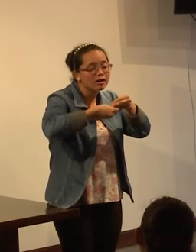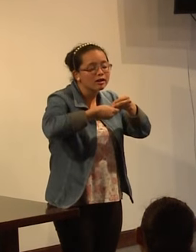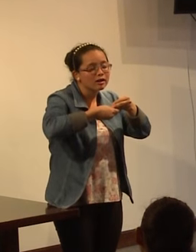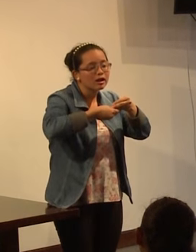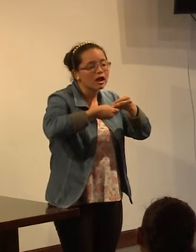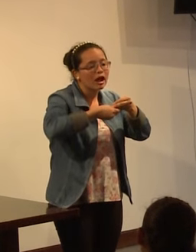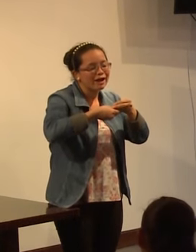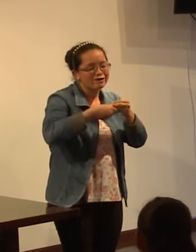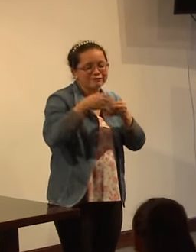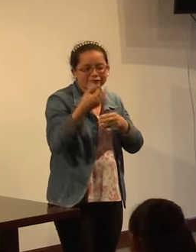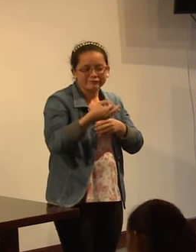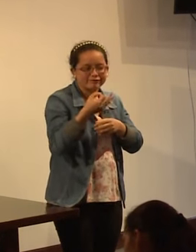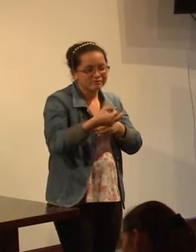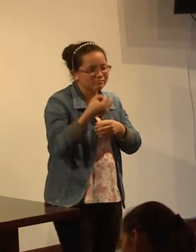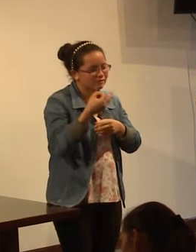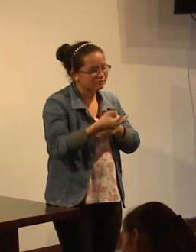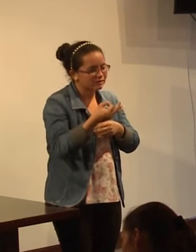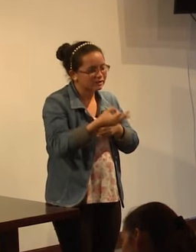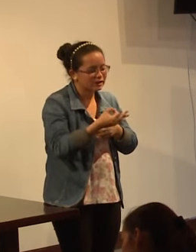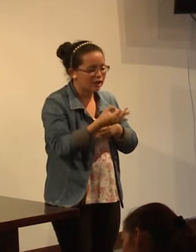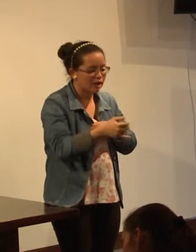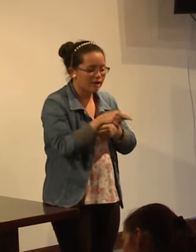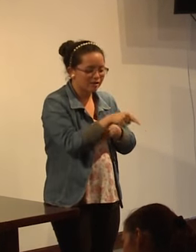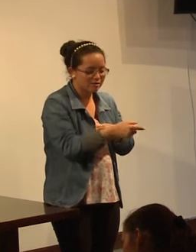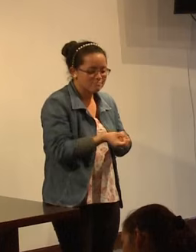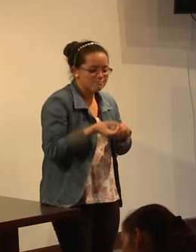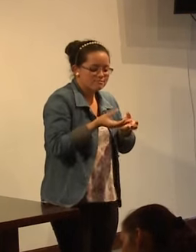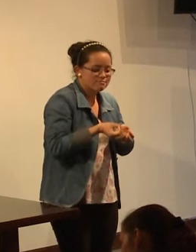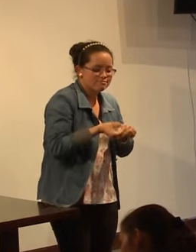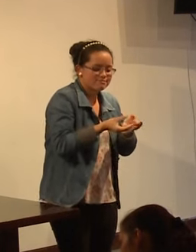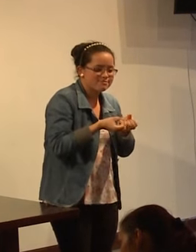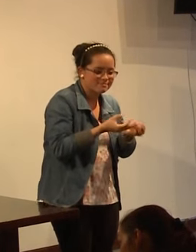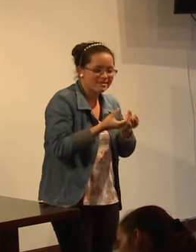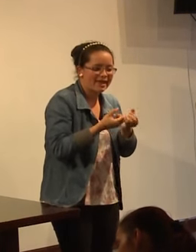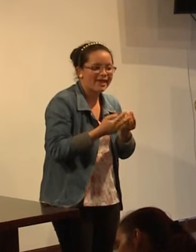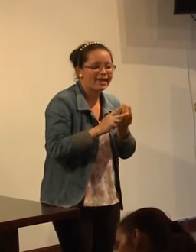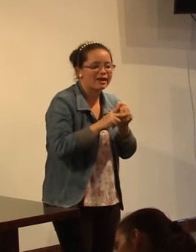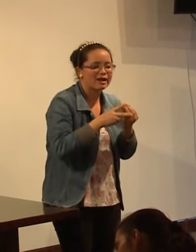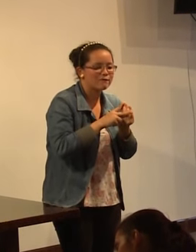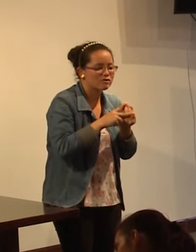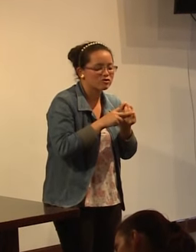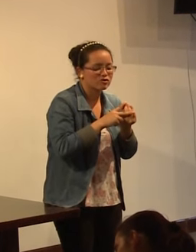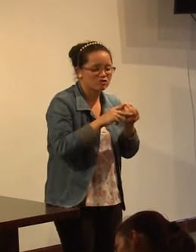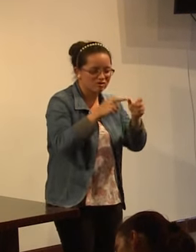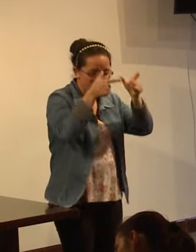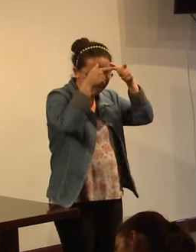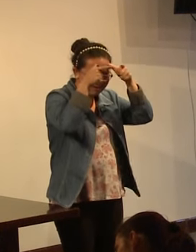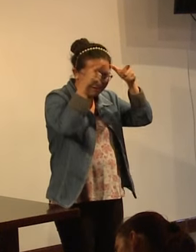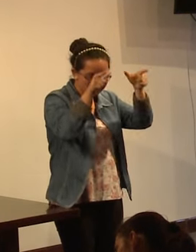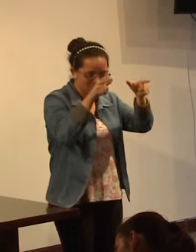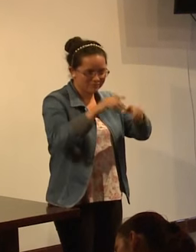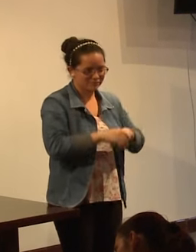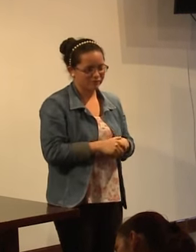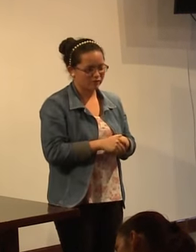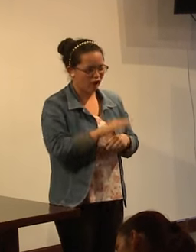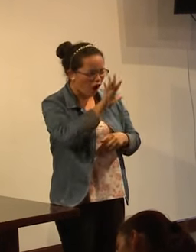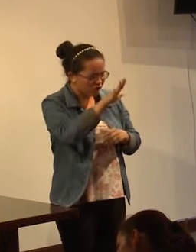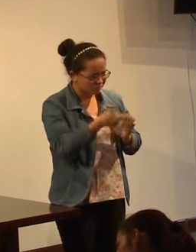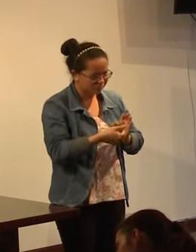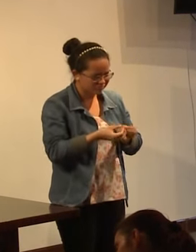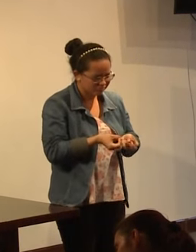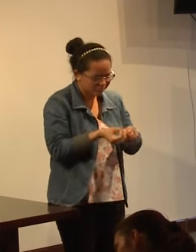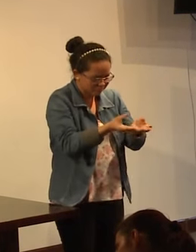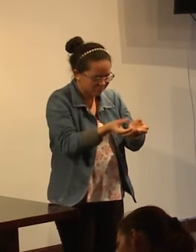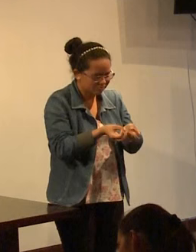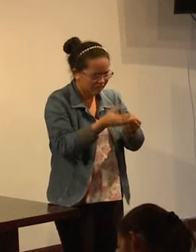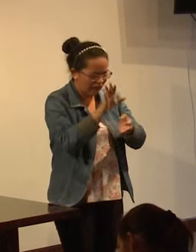todo el rato, las herramientas de un lenguaje, tengo que darle pistas, ¿para qué? Para que lo sepa entender. Fíjense, y ahorita yo les voy a pasar un